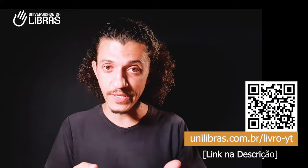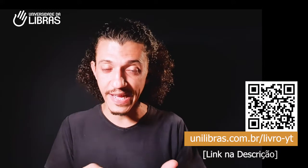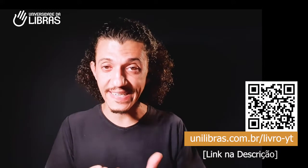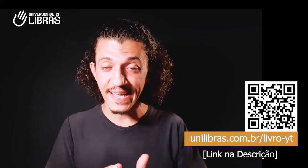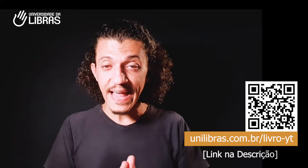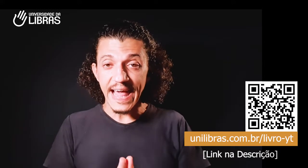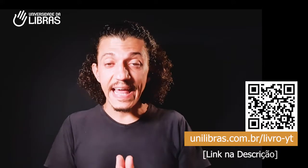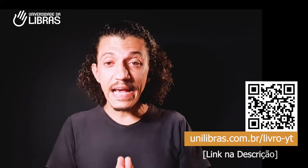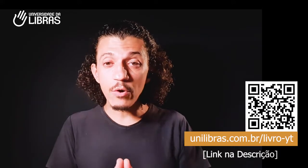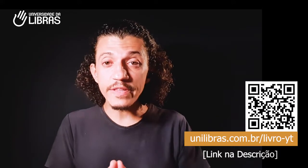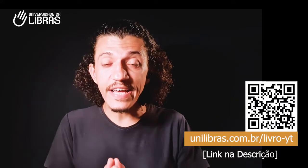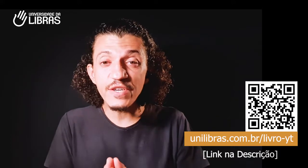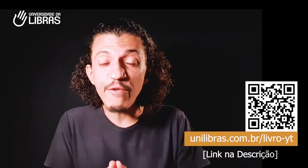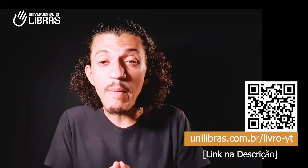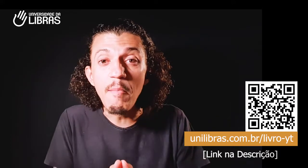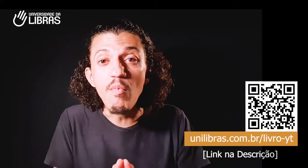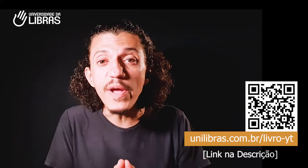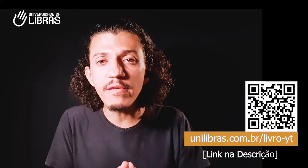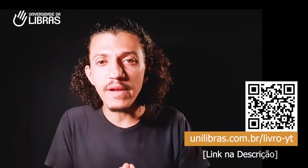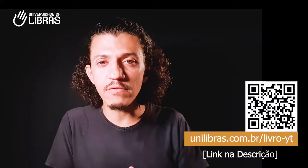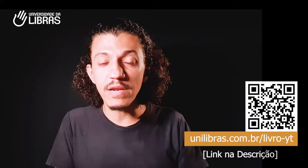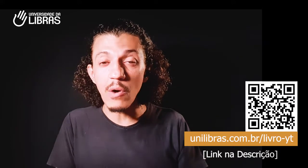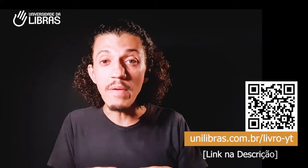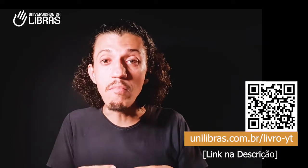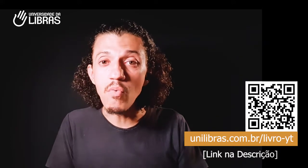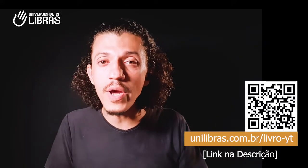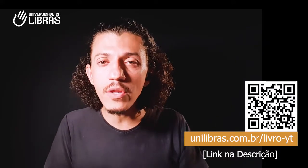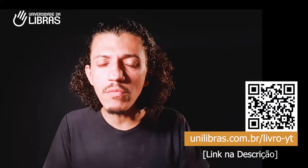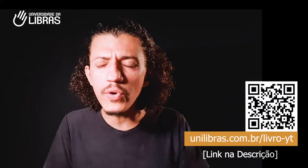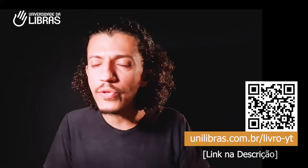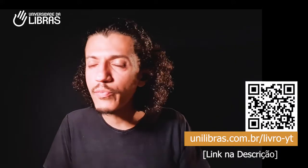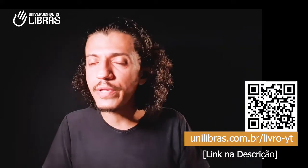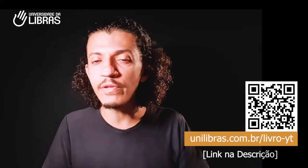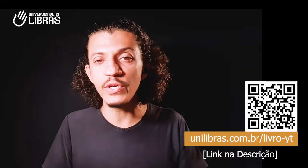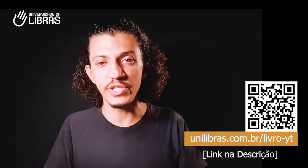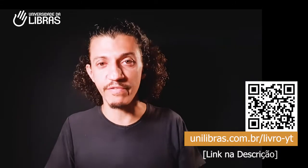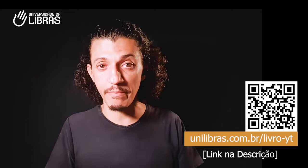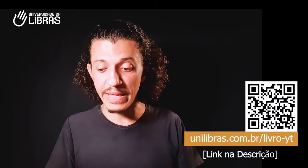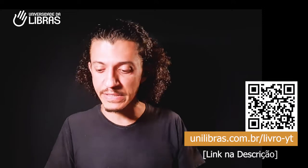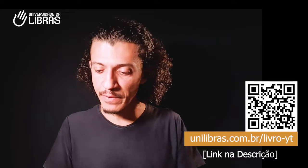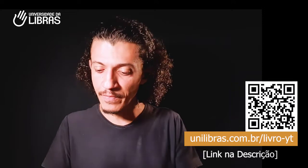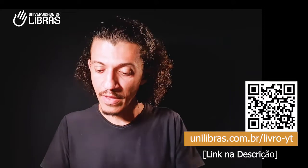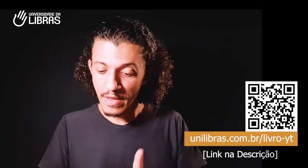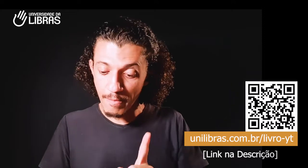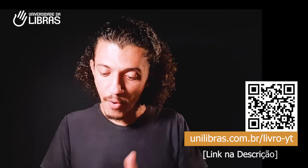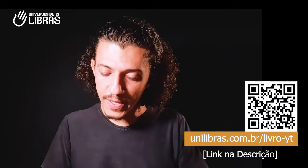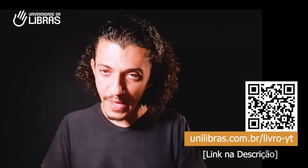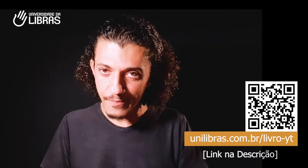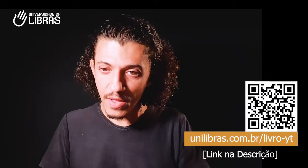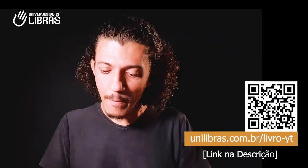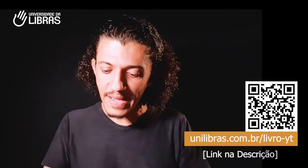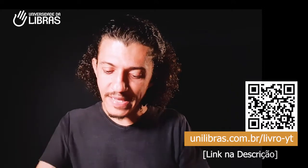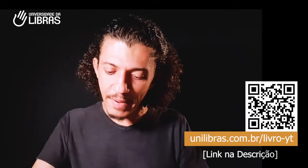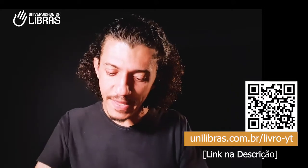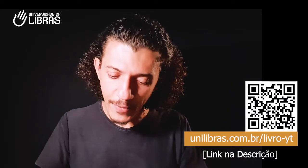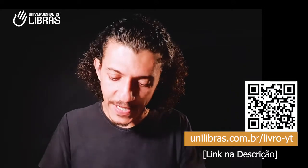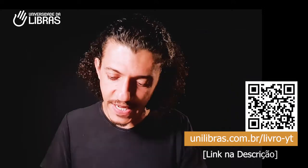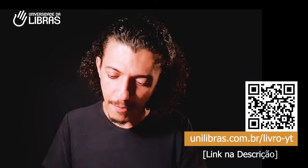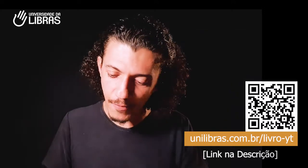teremos mais ele acontece de forma muito natural e muito muito muito invisível mesmo porque é cê vai te por